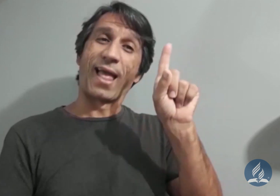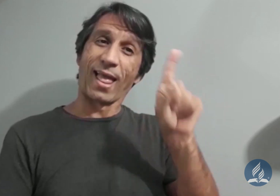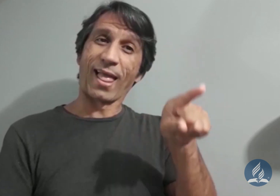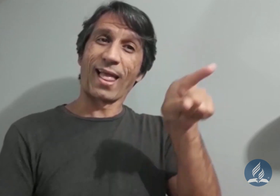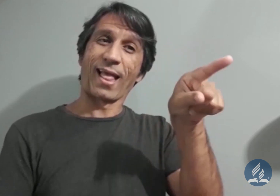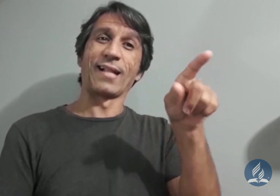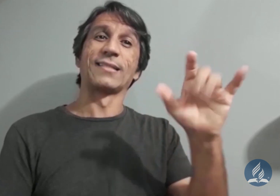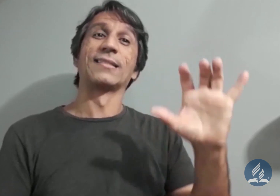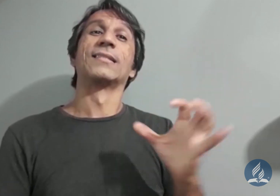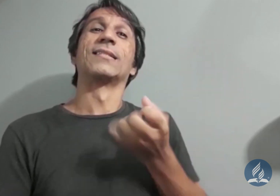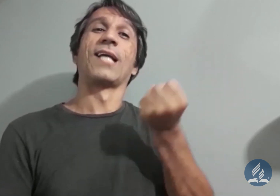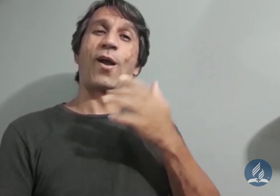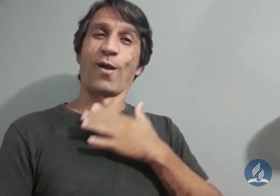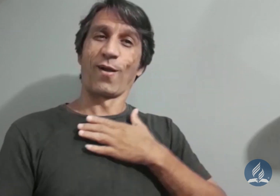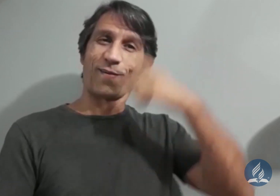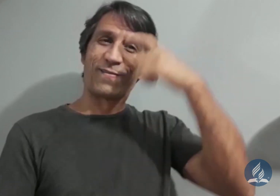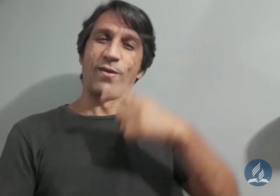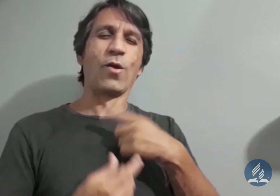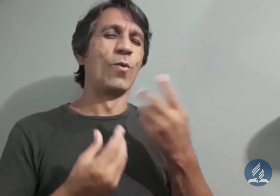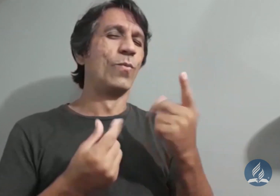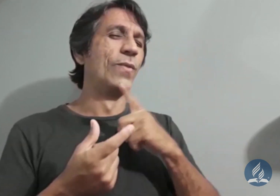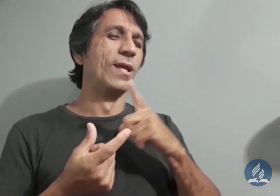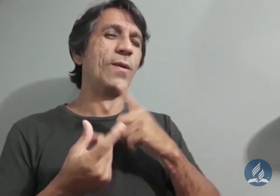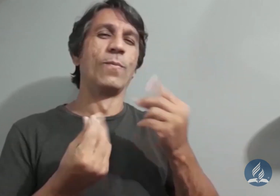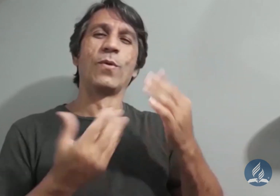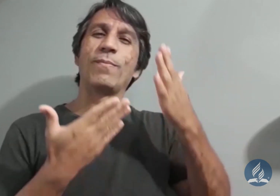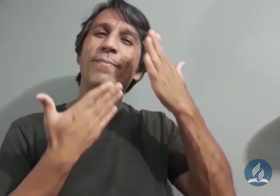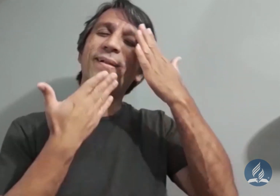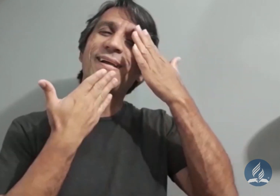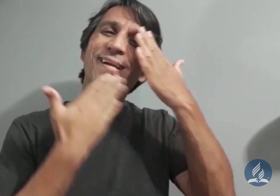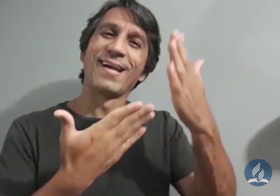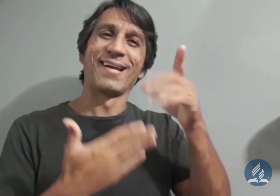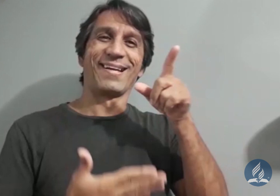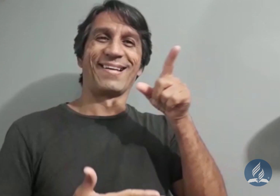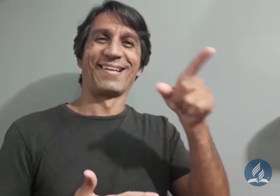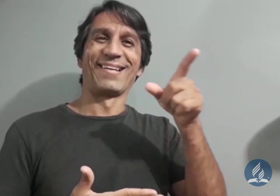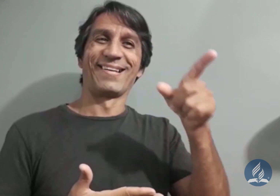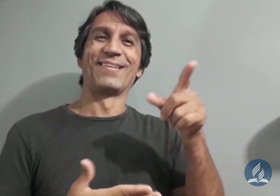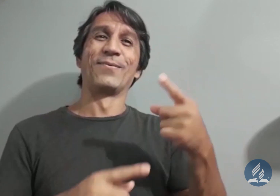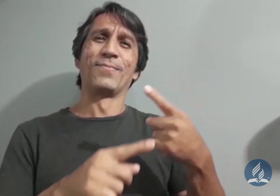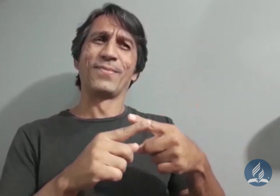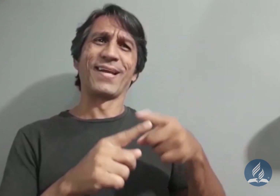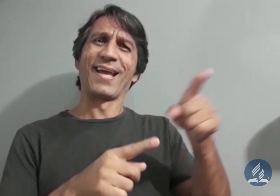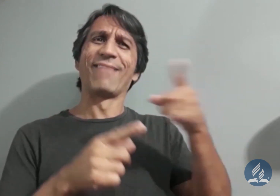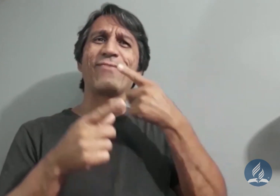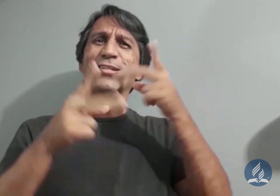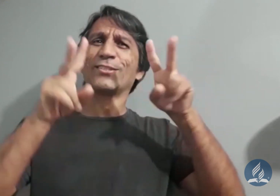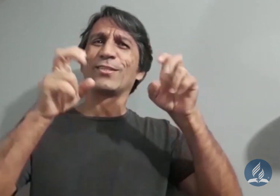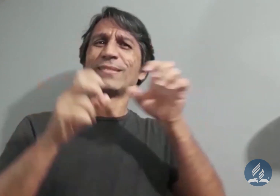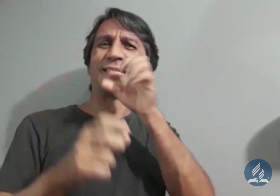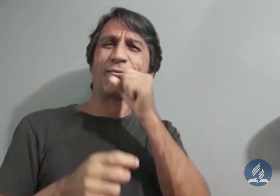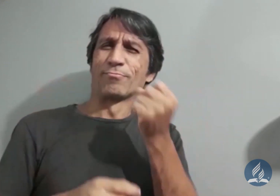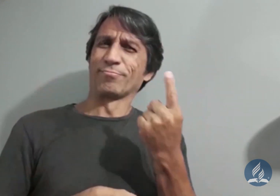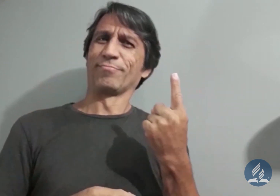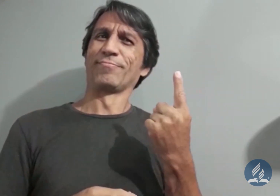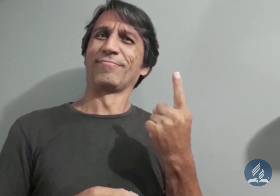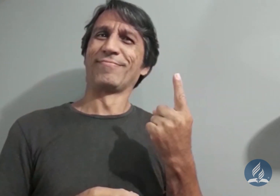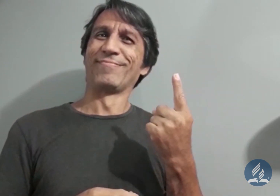esse. Sim, foi ela que me salvou. Eu agradeço muito a ela porque ela me falou